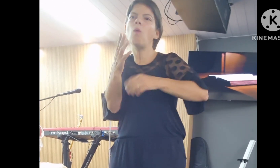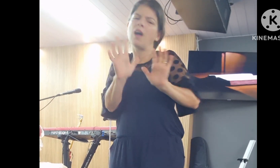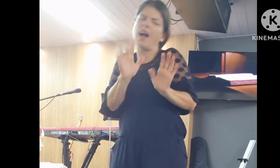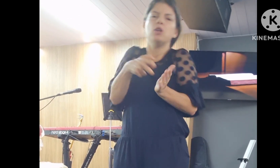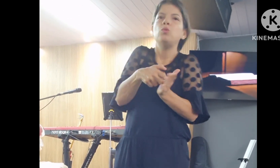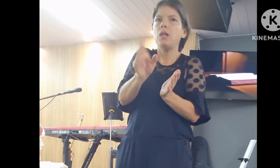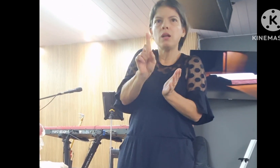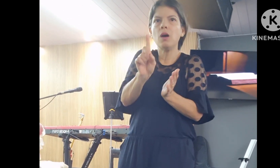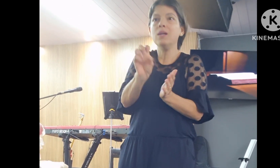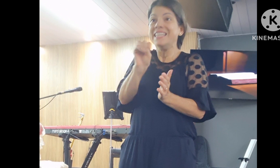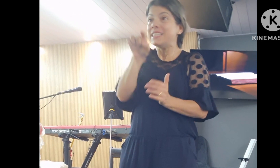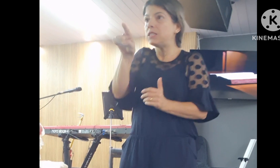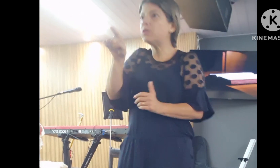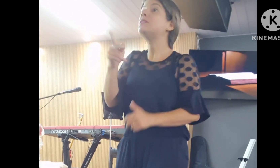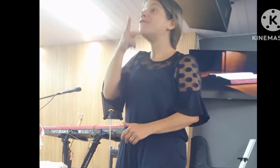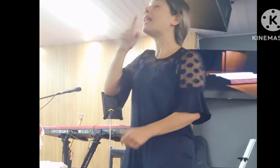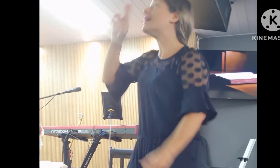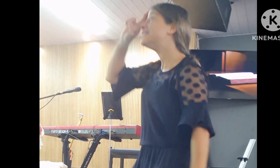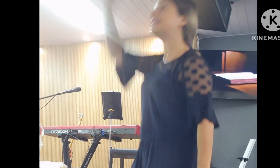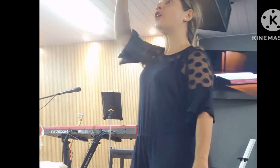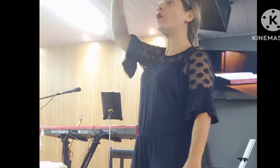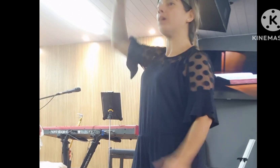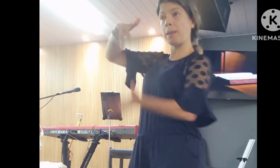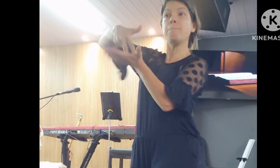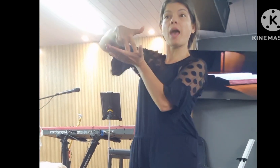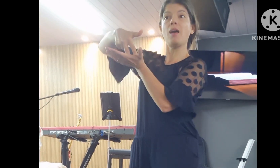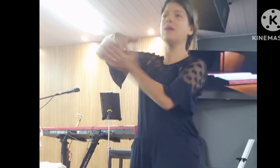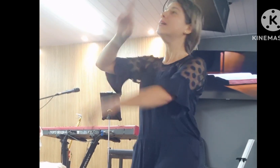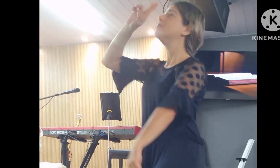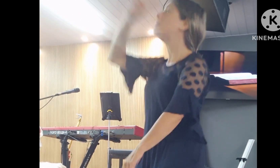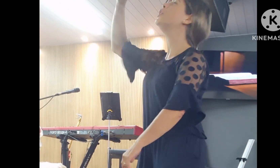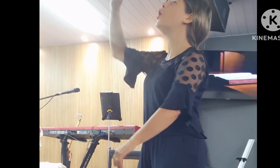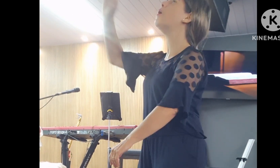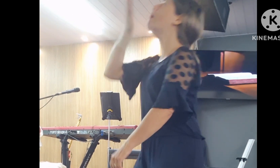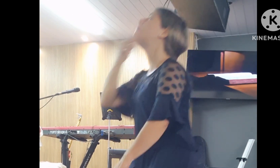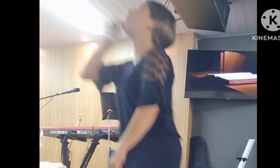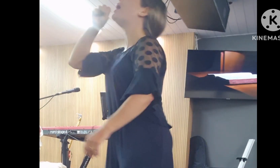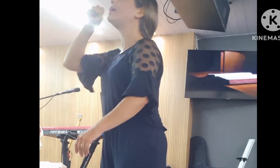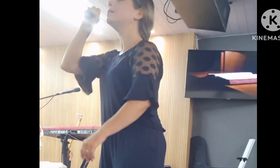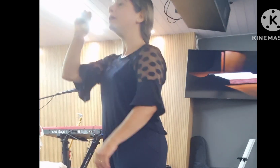Senhor, Ele vai falar assim, estou aqui, meu filho. O que você precisa agora?